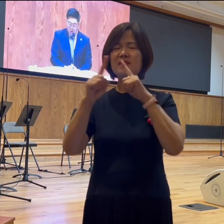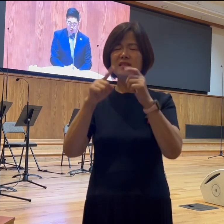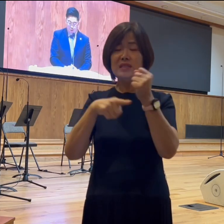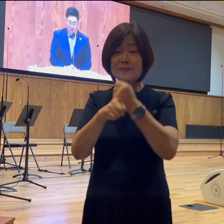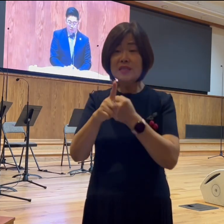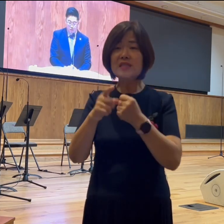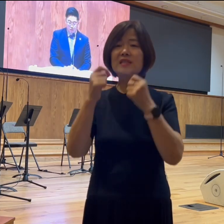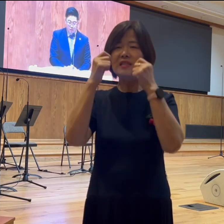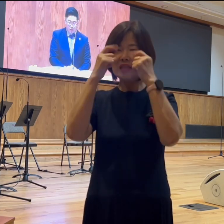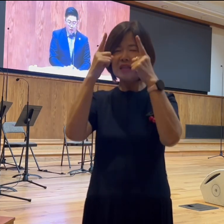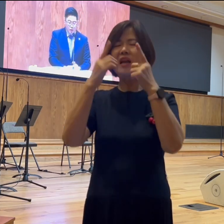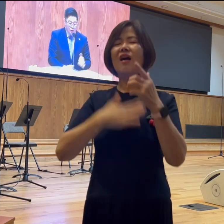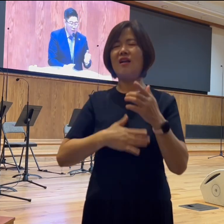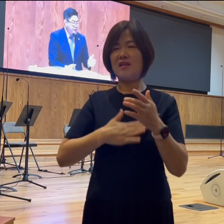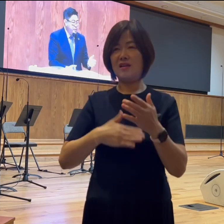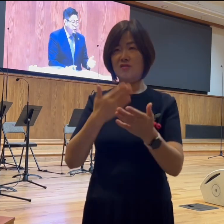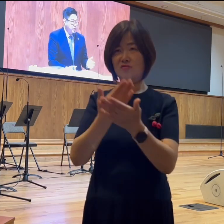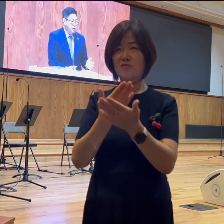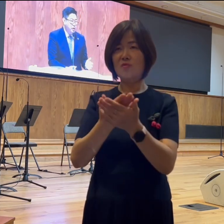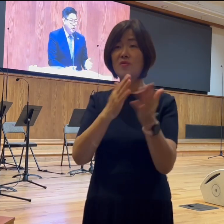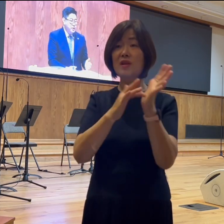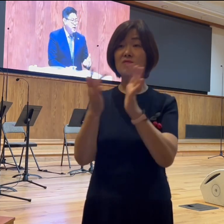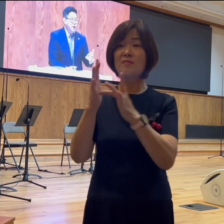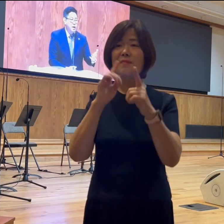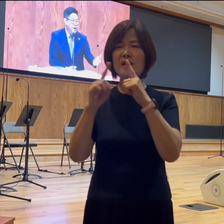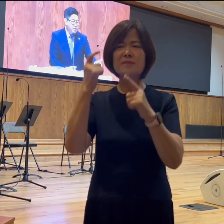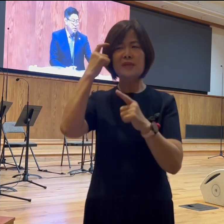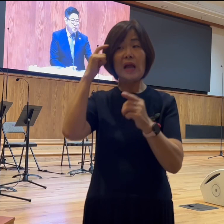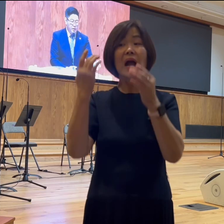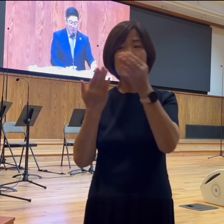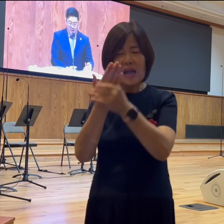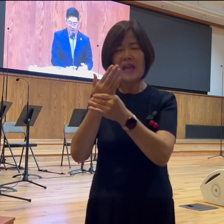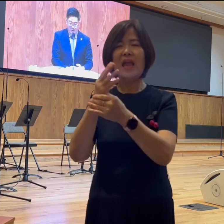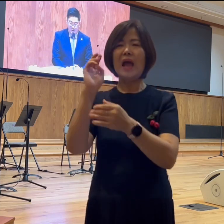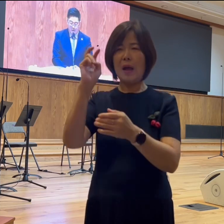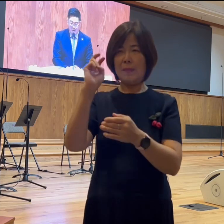해주시고 예수님의 말씀들을 생각나게 하실 것이다.